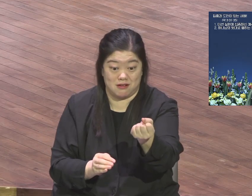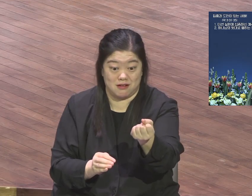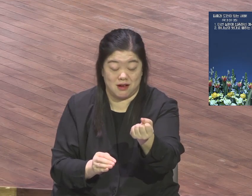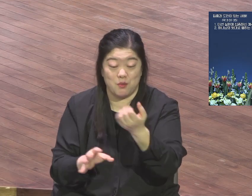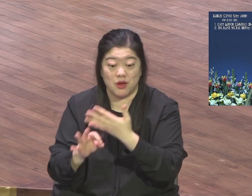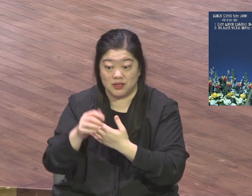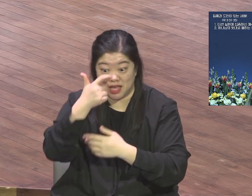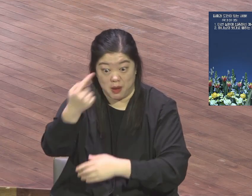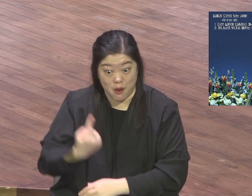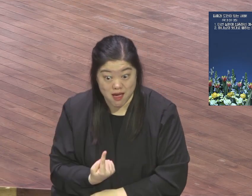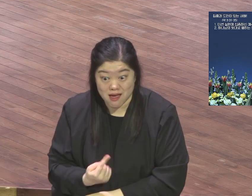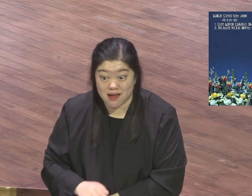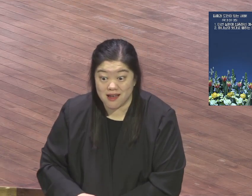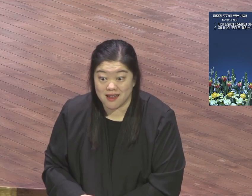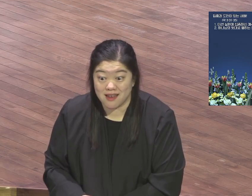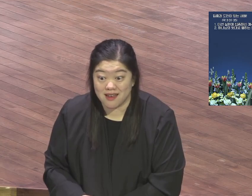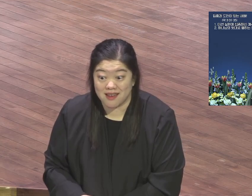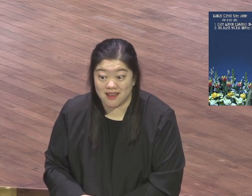안 앉아있습니다.